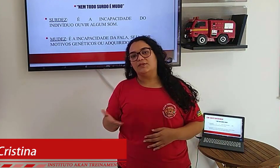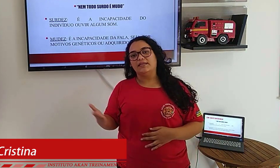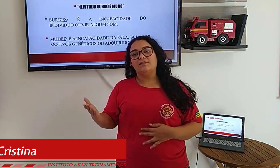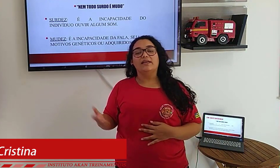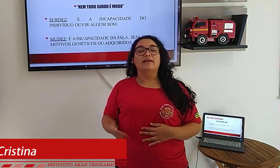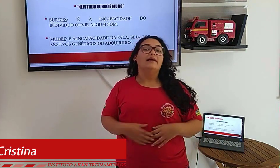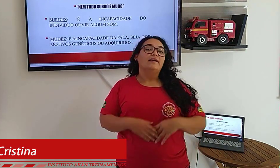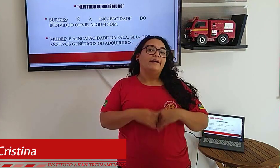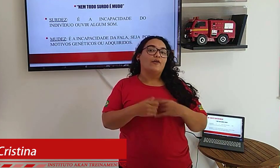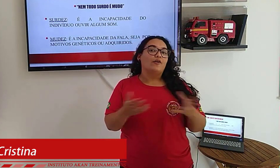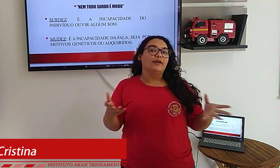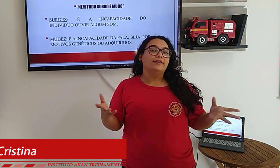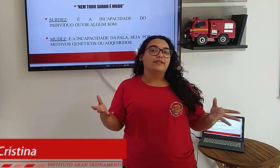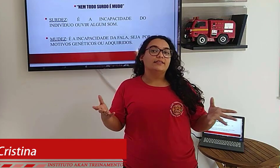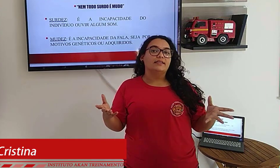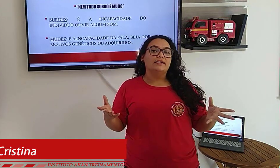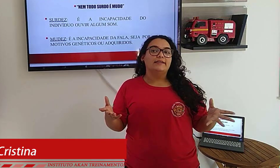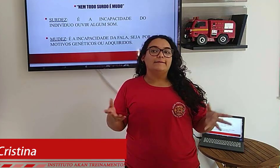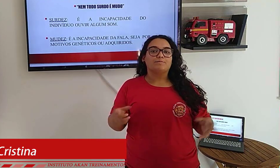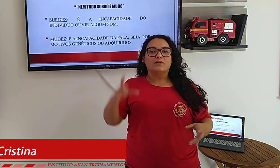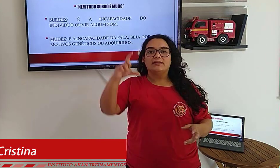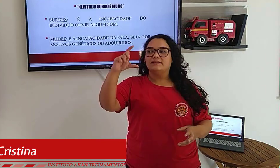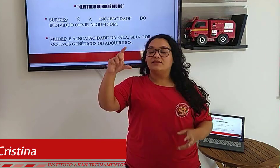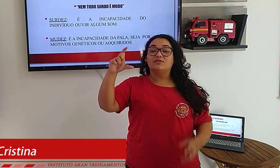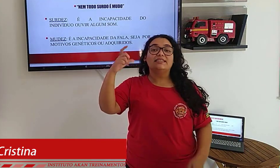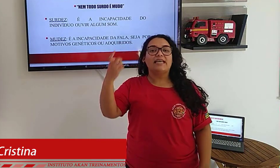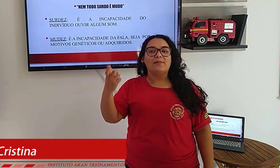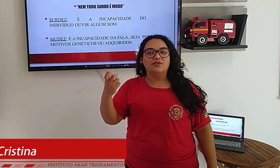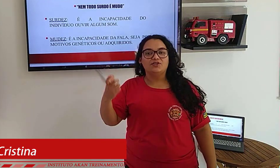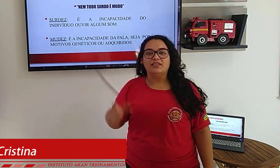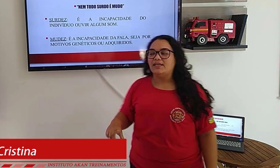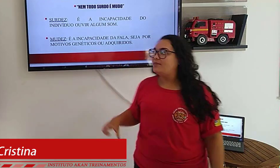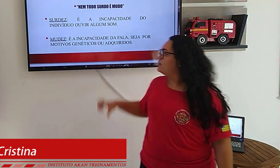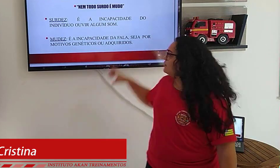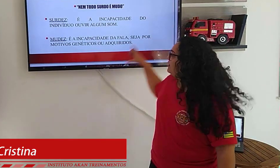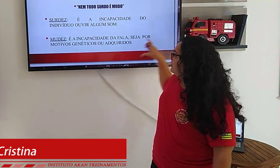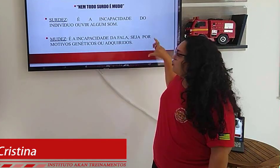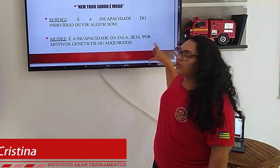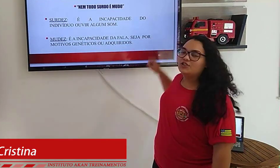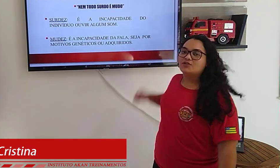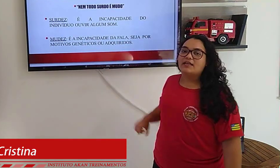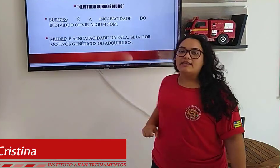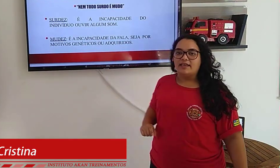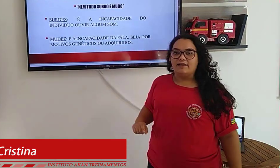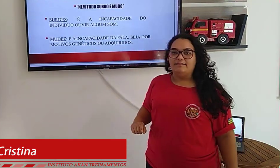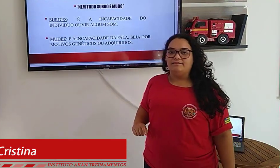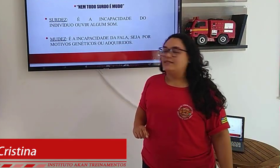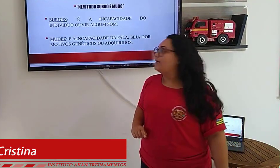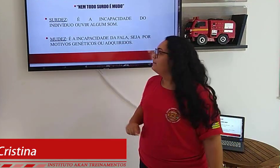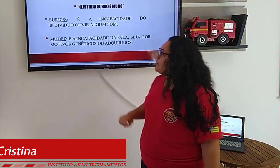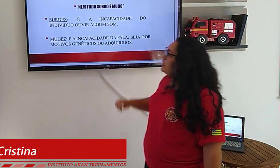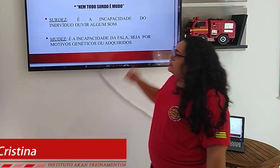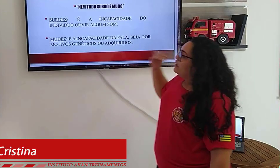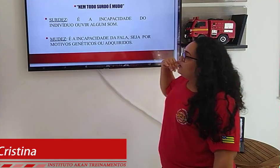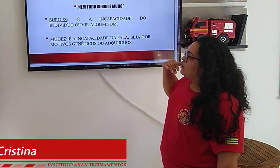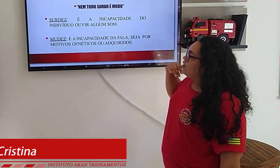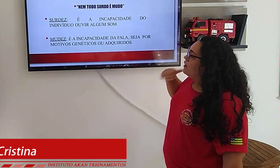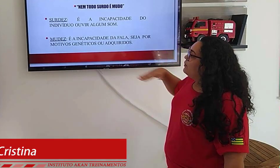pandemia, ocorre tantos intérpretes de Libras no cantinho da tela, tá? E olha, mudez